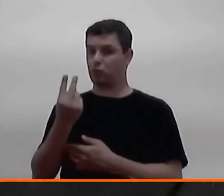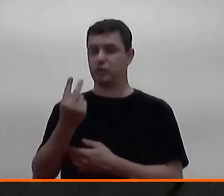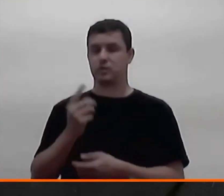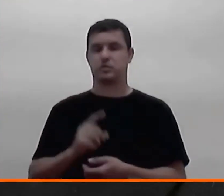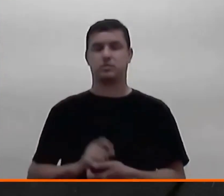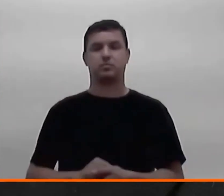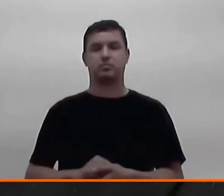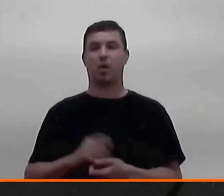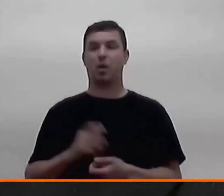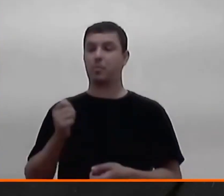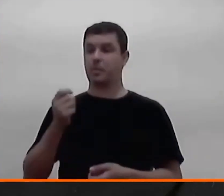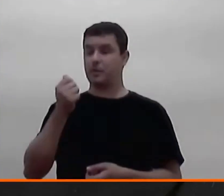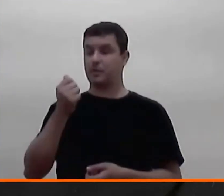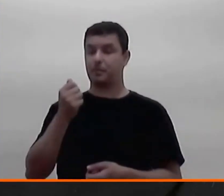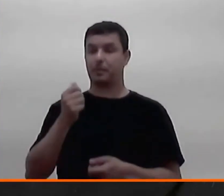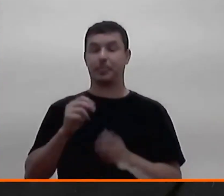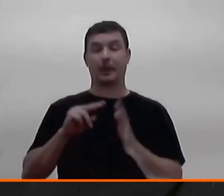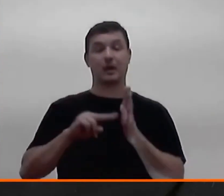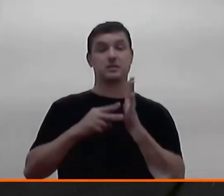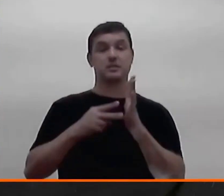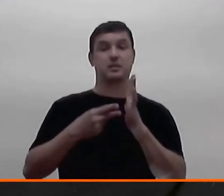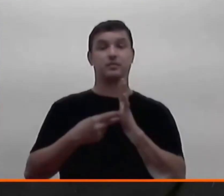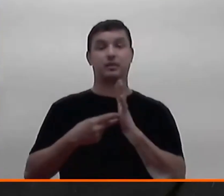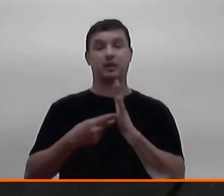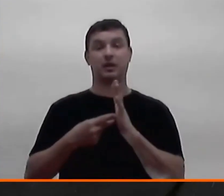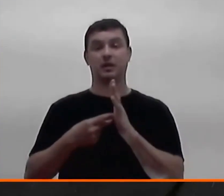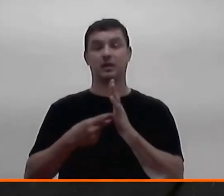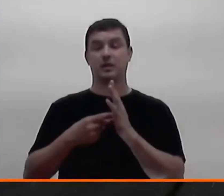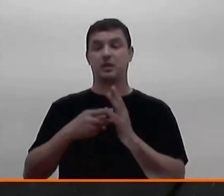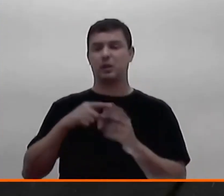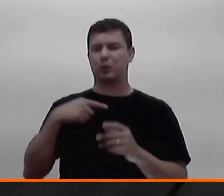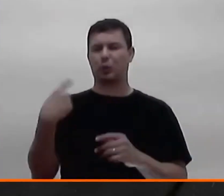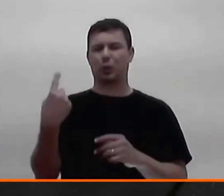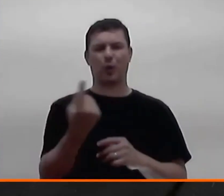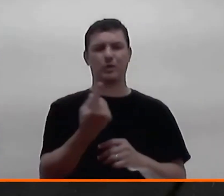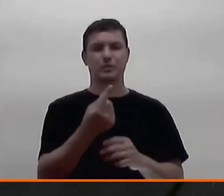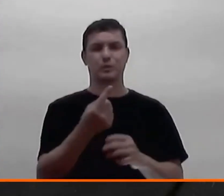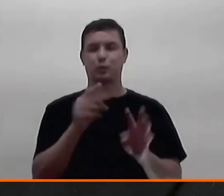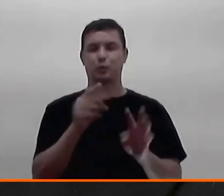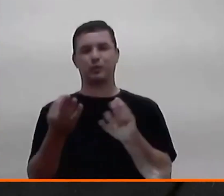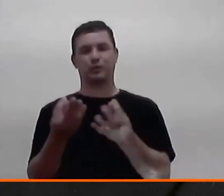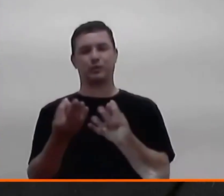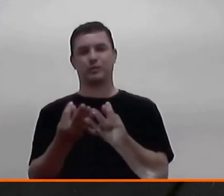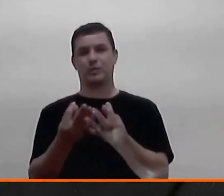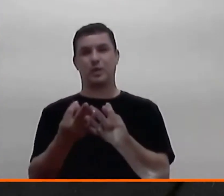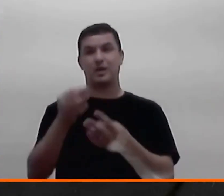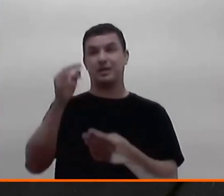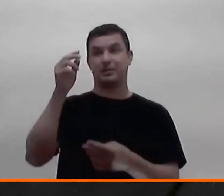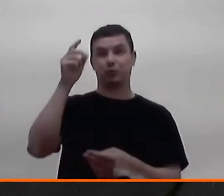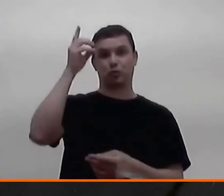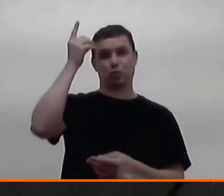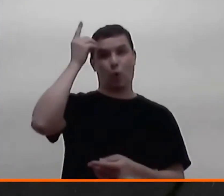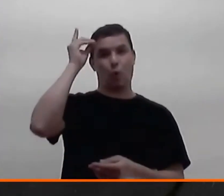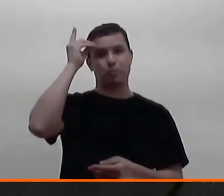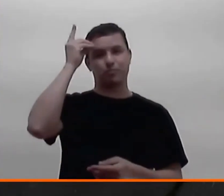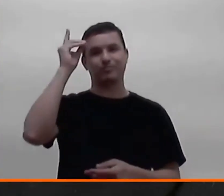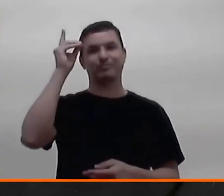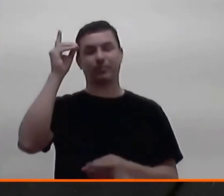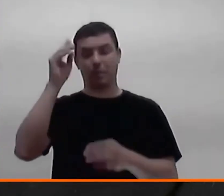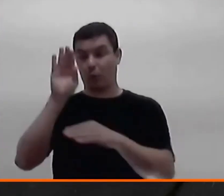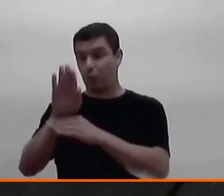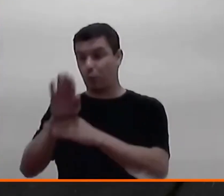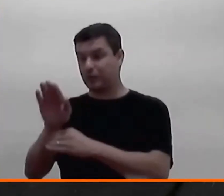o Senhor deu dom para todos nós. Nós temos dom para cuidar das pessoas,